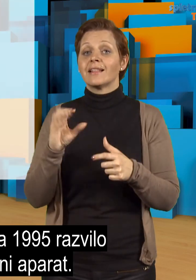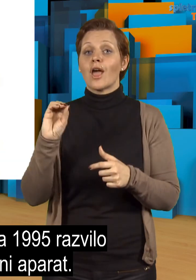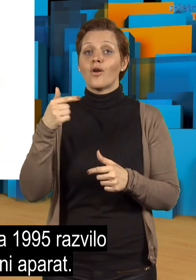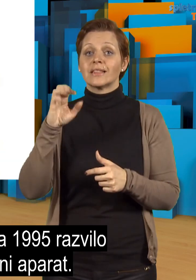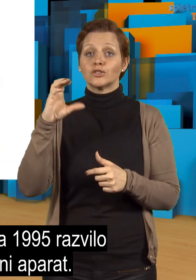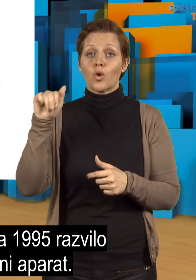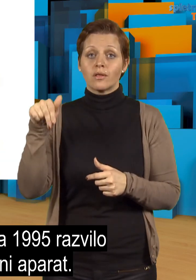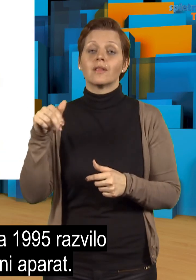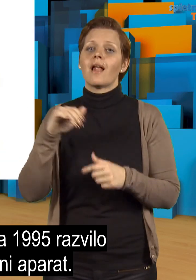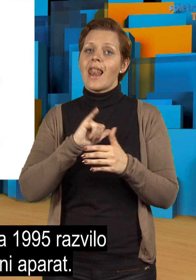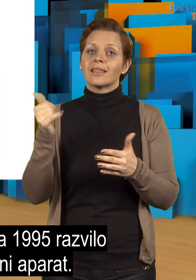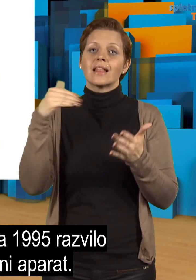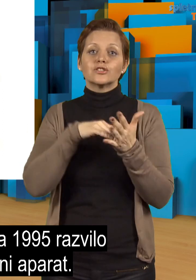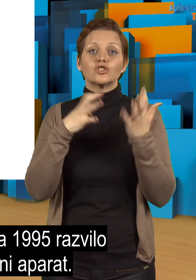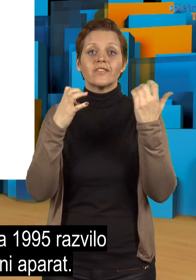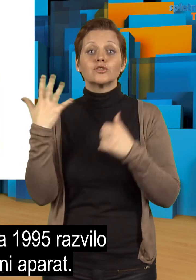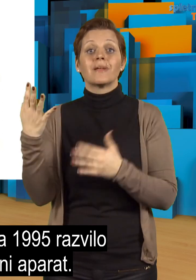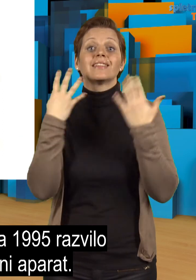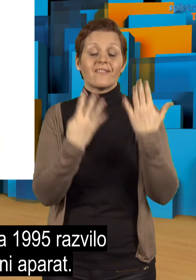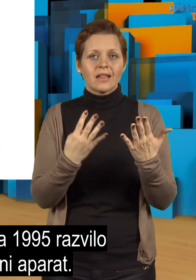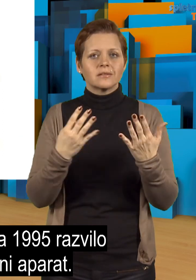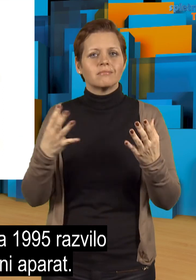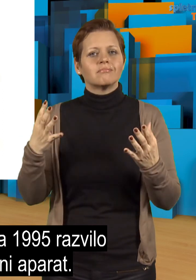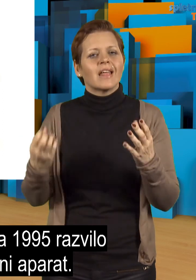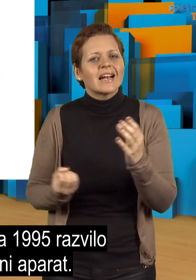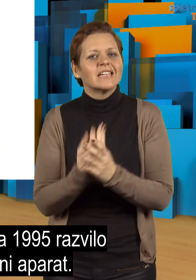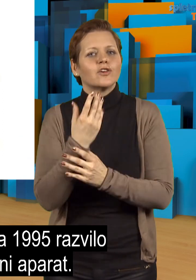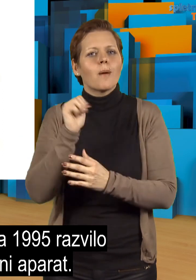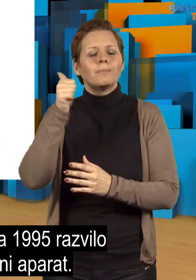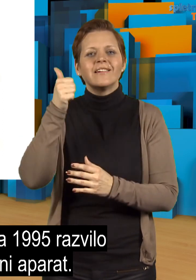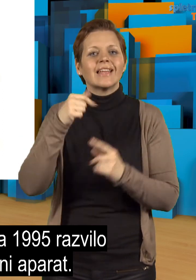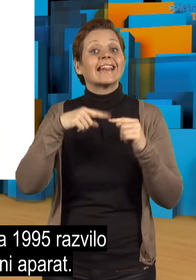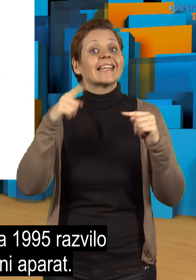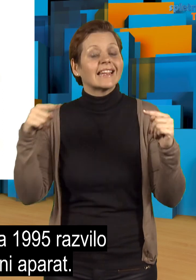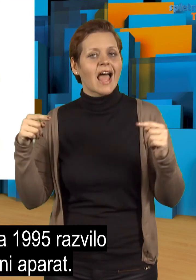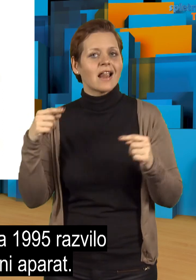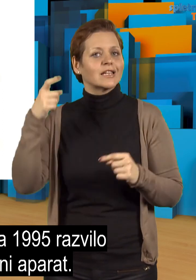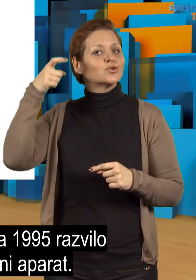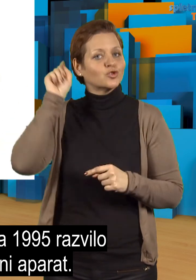Podjetje Optikon je leta 1995 razvilo prvi digitalni slušni